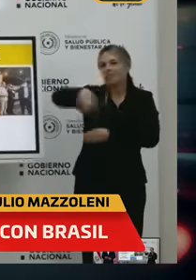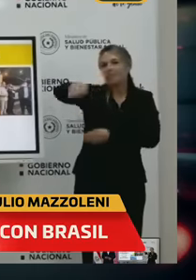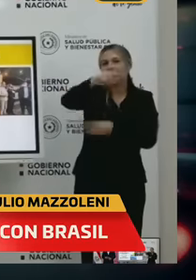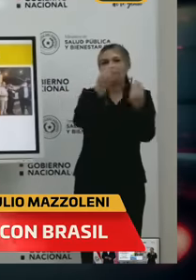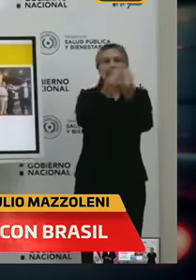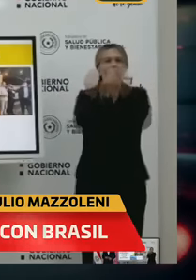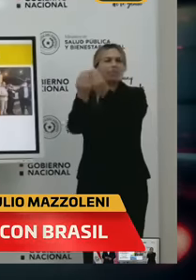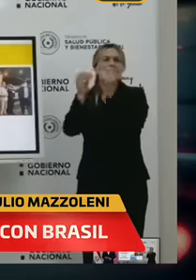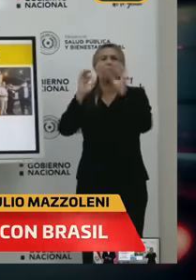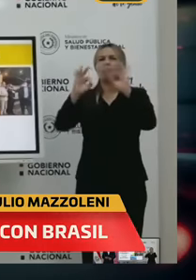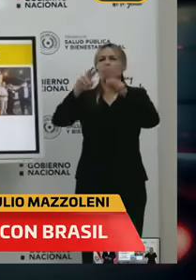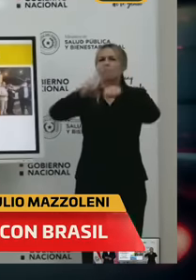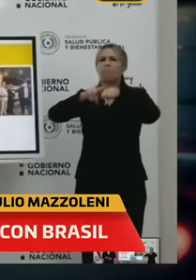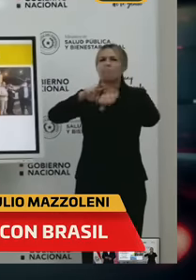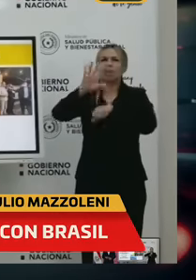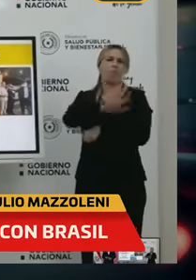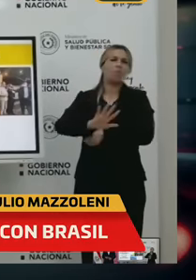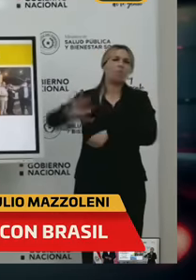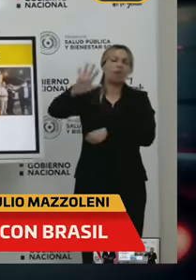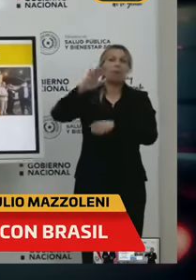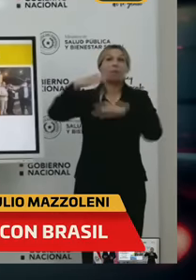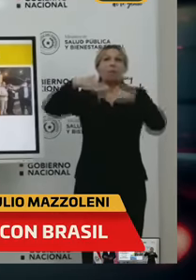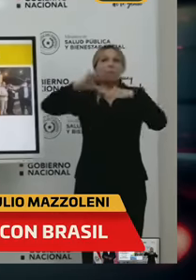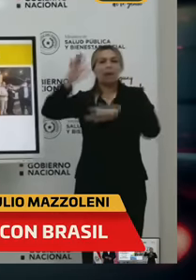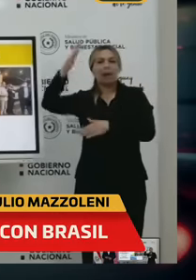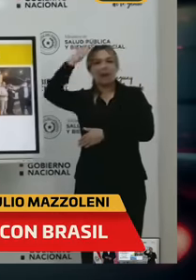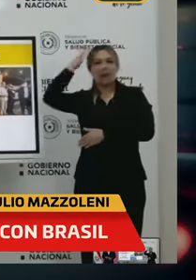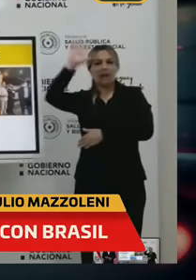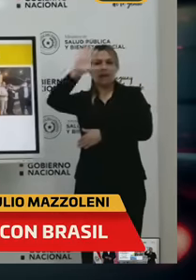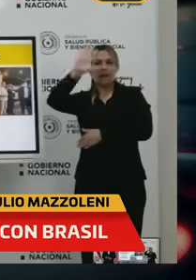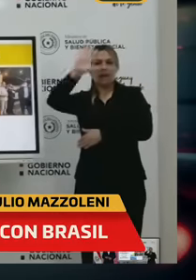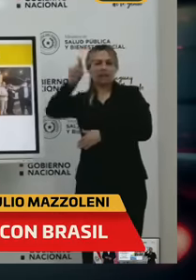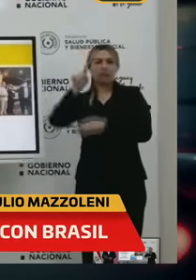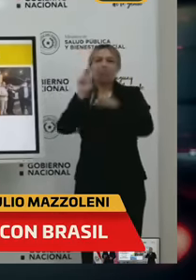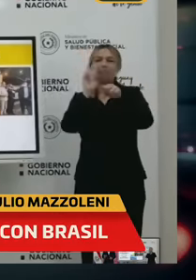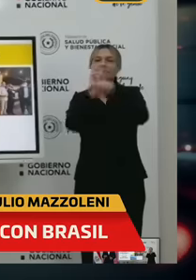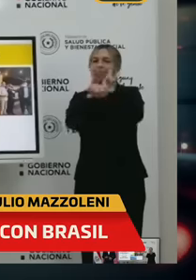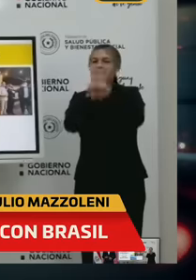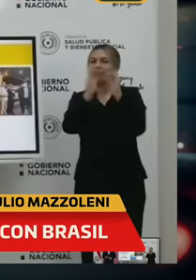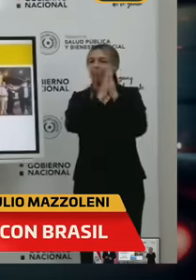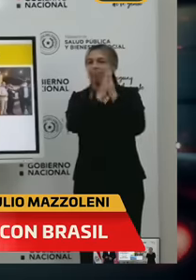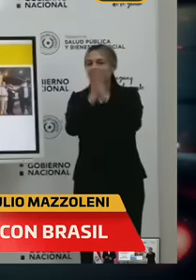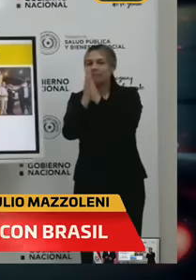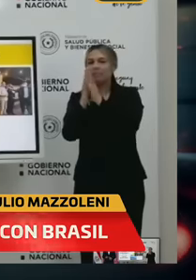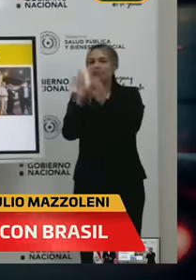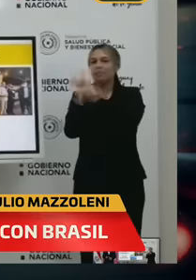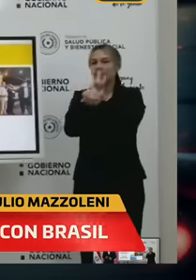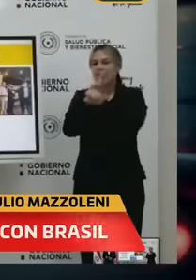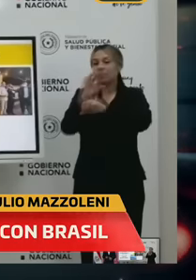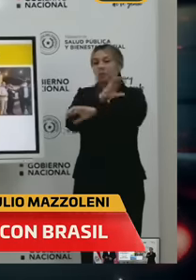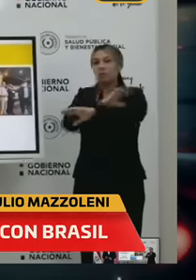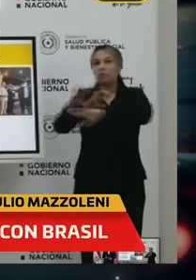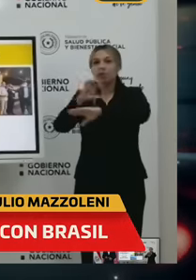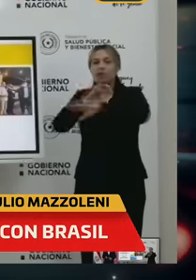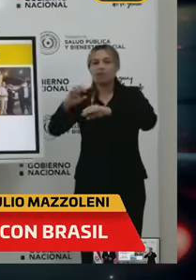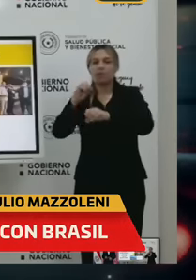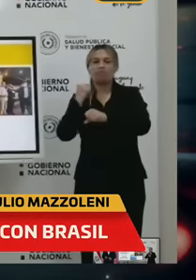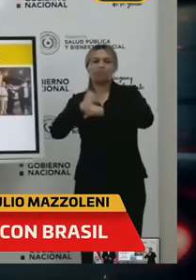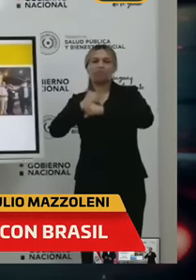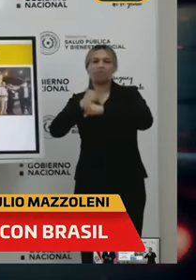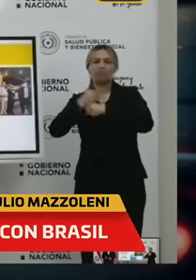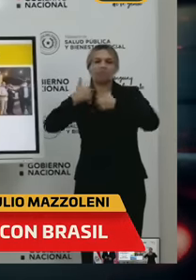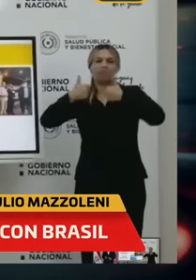país, pero particularmente la Alto Paranaense, entonces para tomar el cuidado y poder seguir trabajando de manera segura en